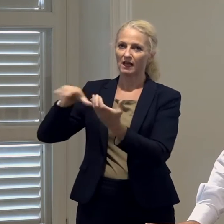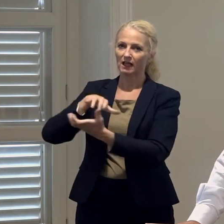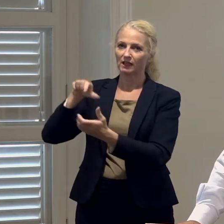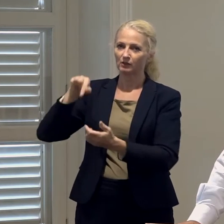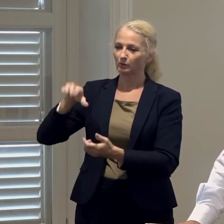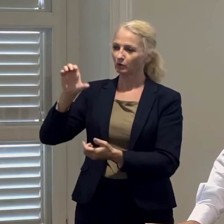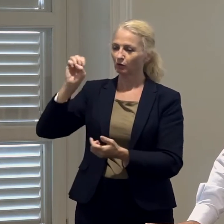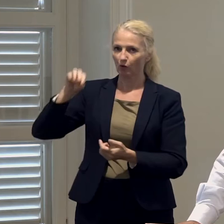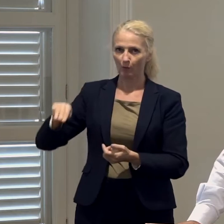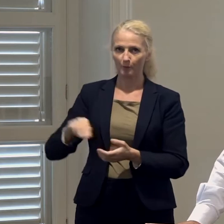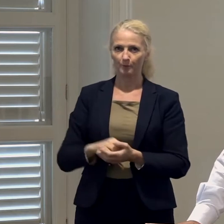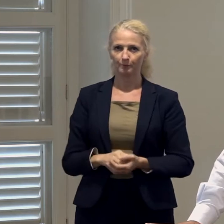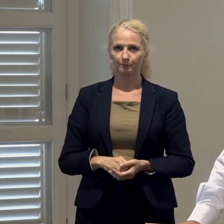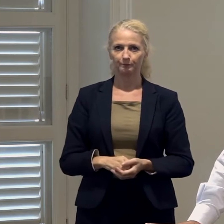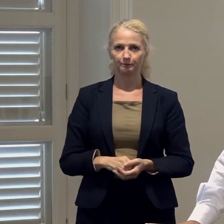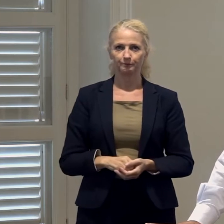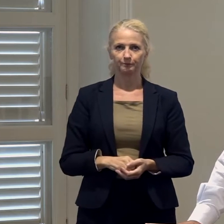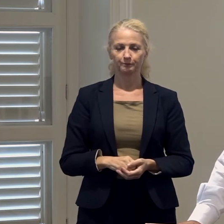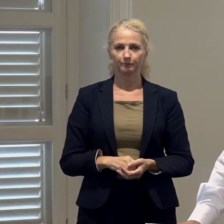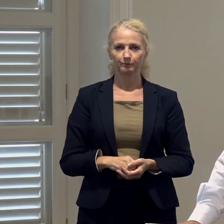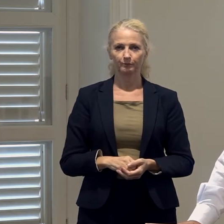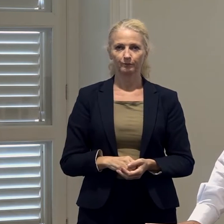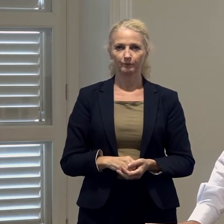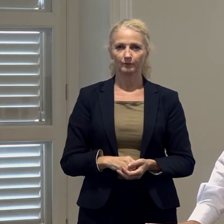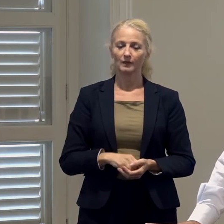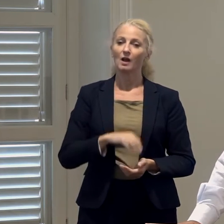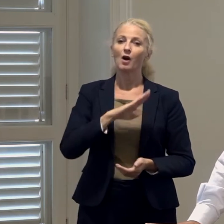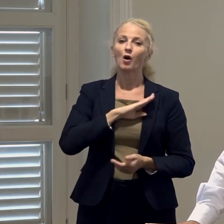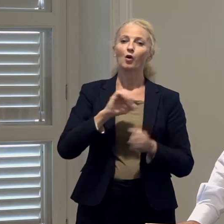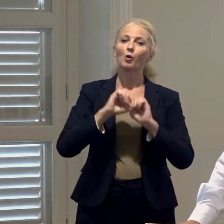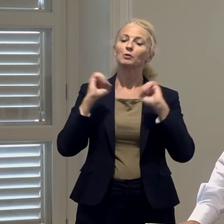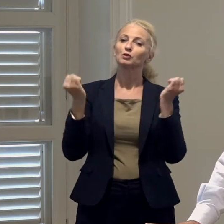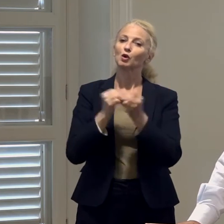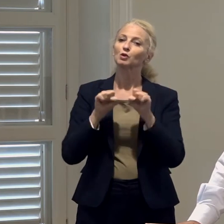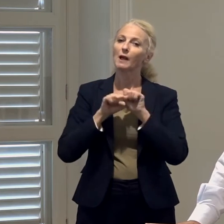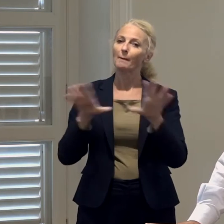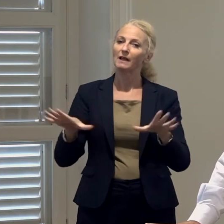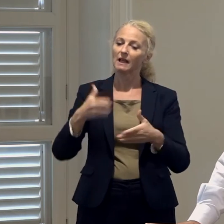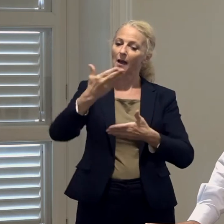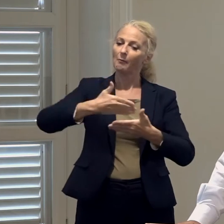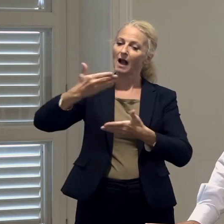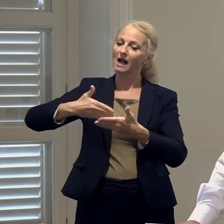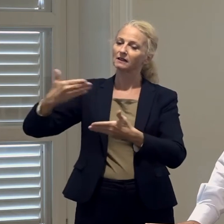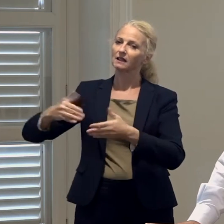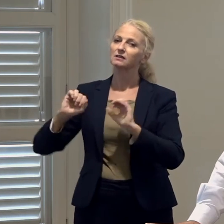www.bonairecrisis.com en natuurlijk ook op onze social media pagina's.